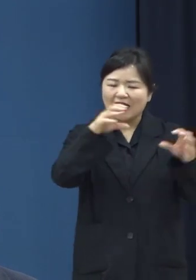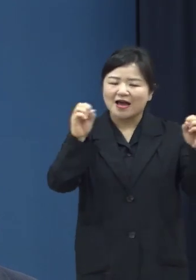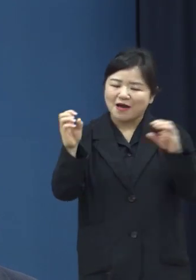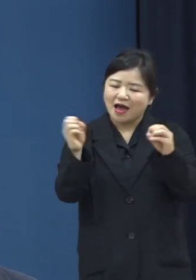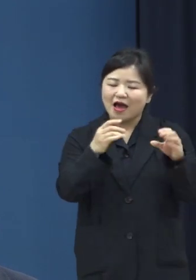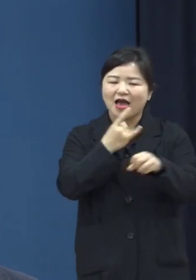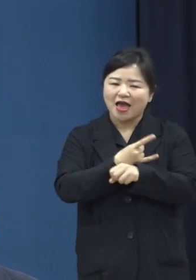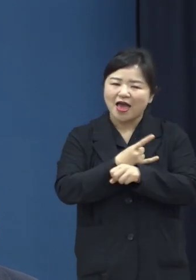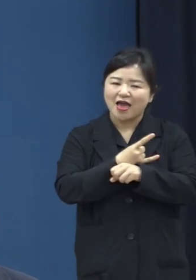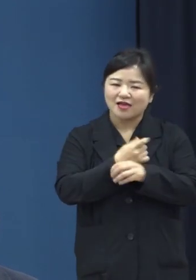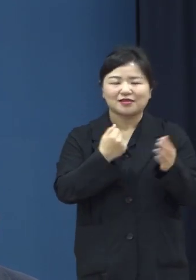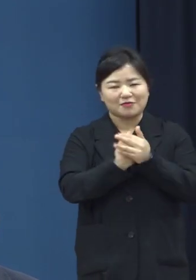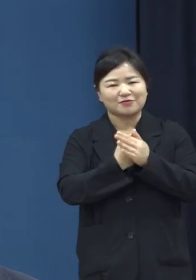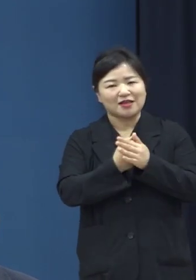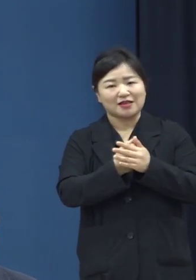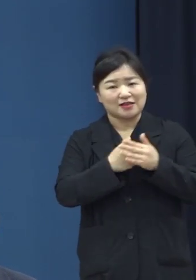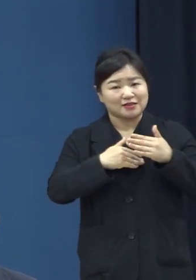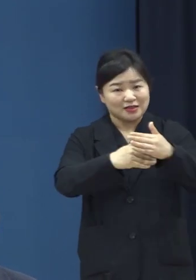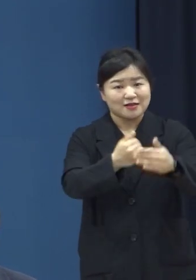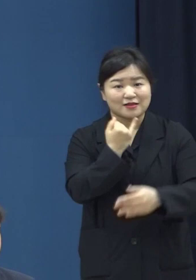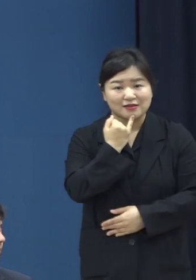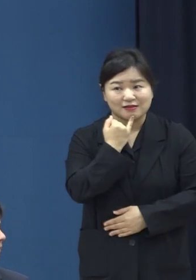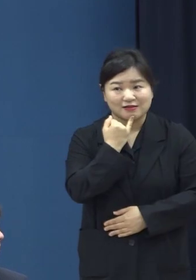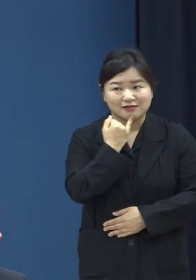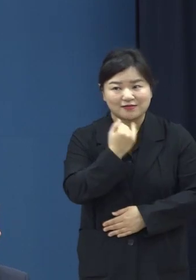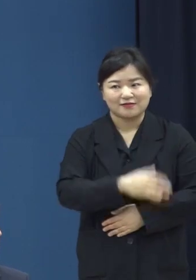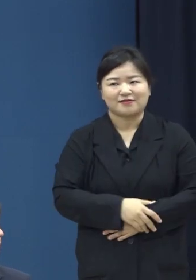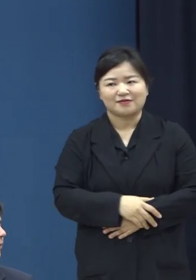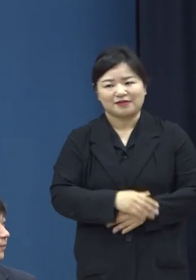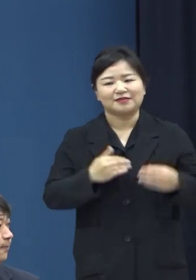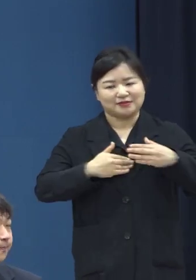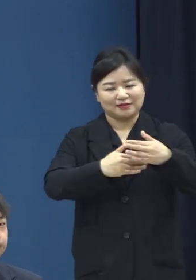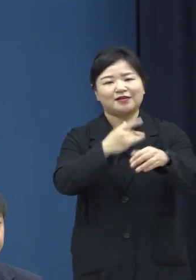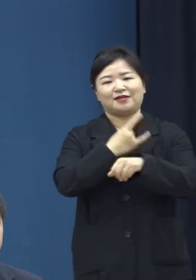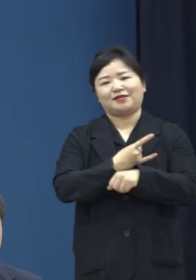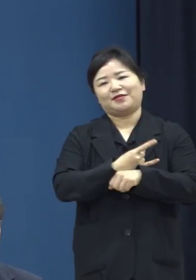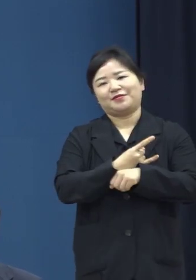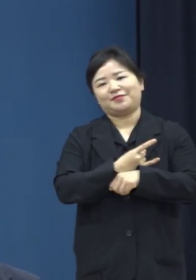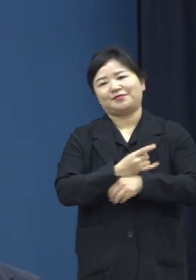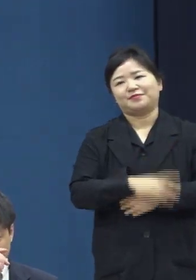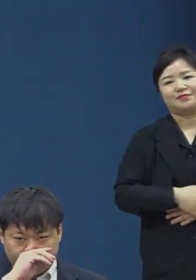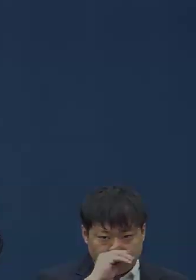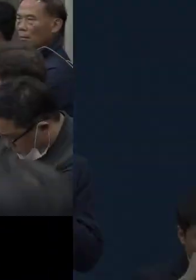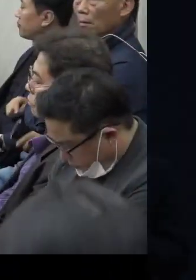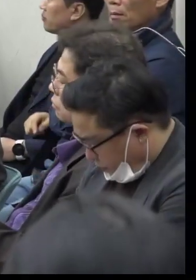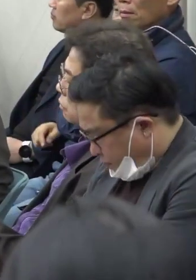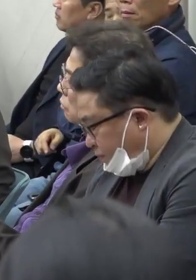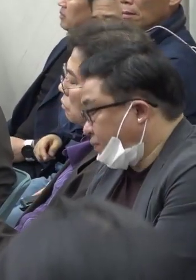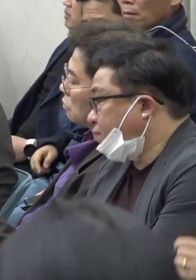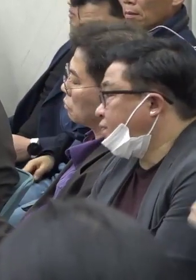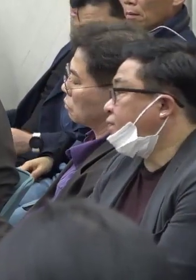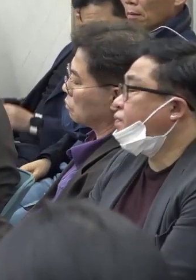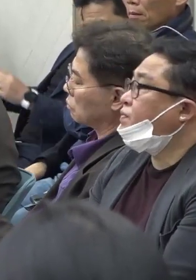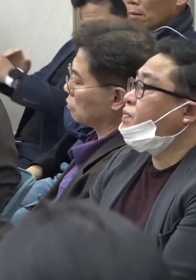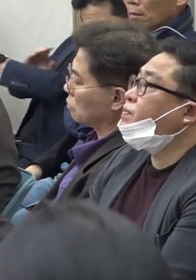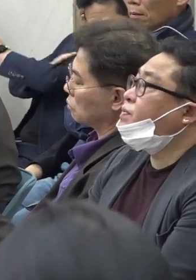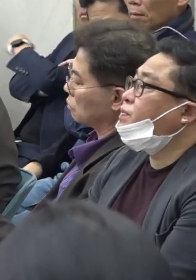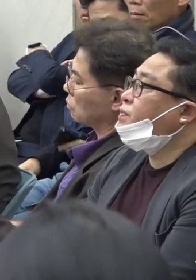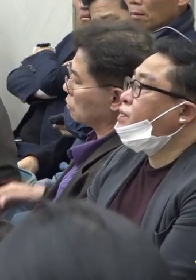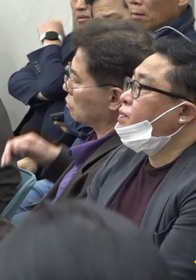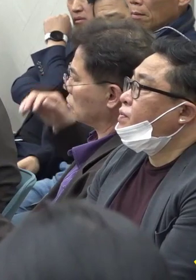이렇게 대화하는 식으로 그렇게 진행하는 건가요? 네. 네, 예. 그렇게 진행하도록 하겠습니다. 교통 인프라 구축을